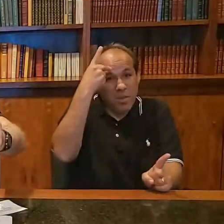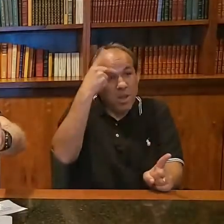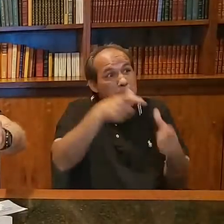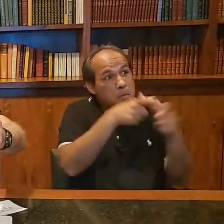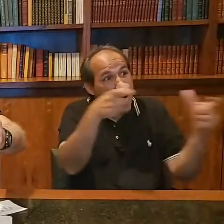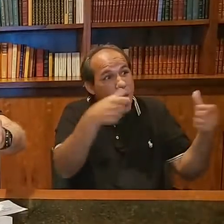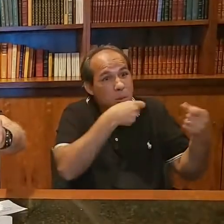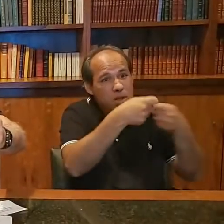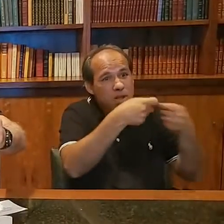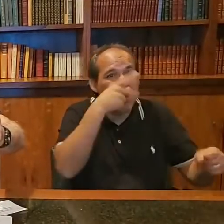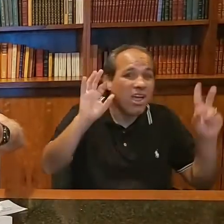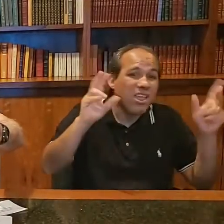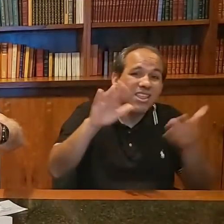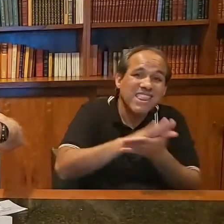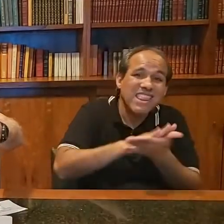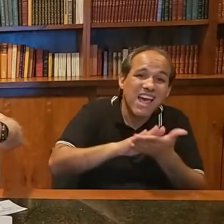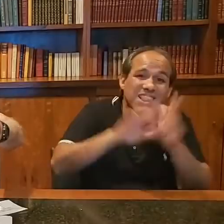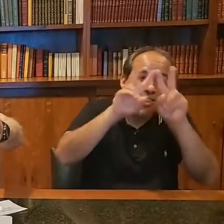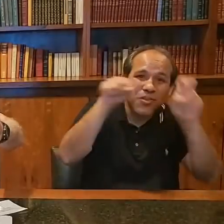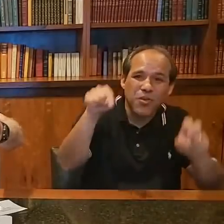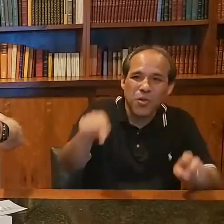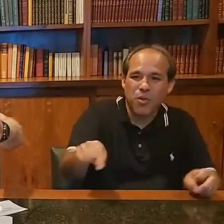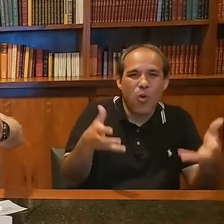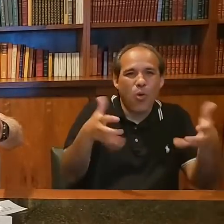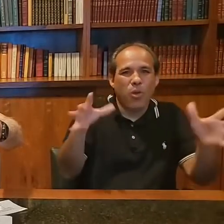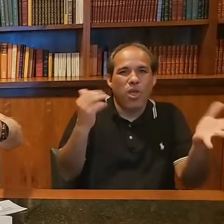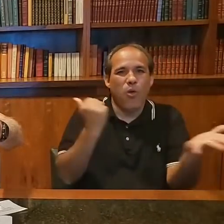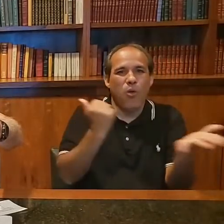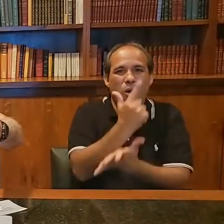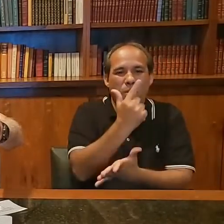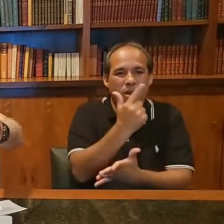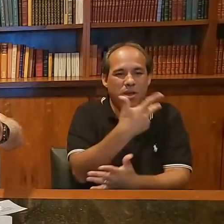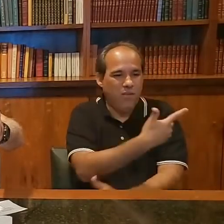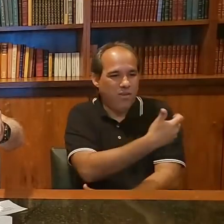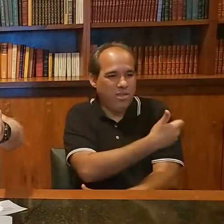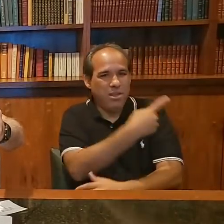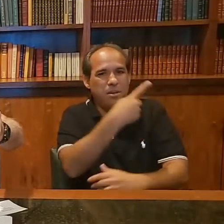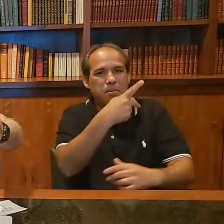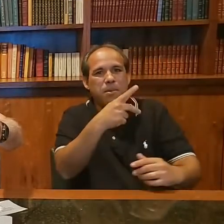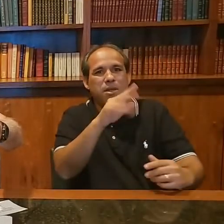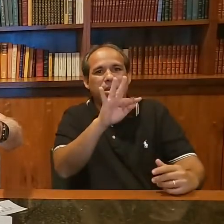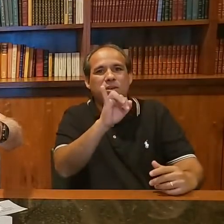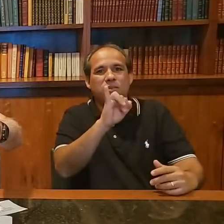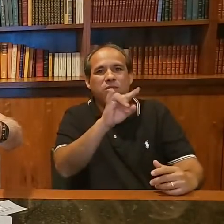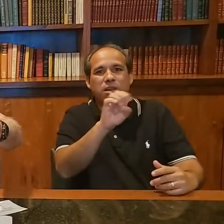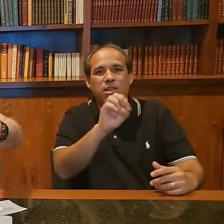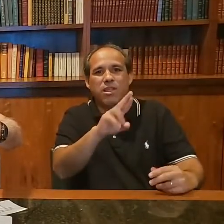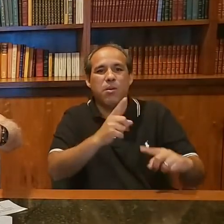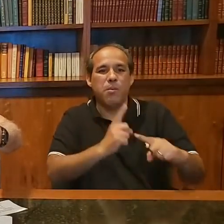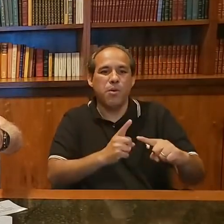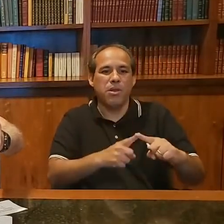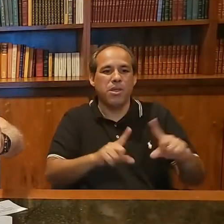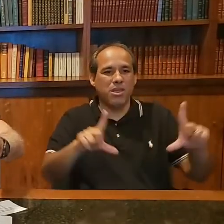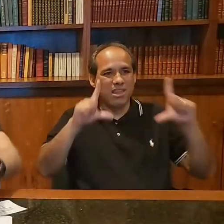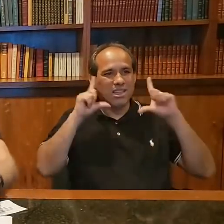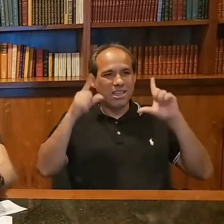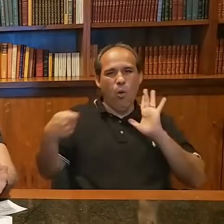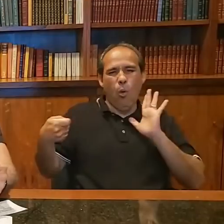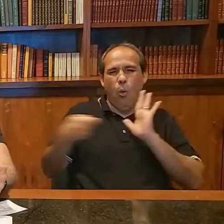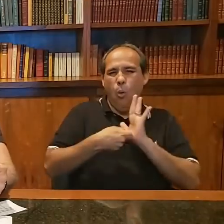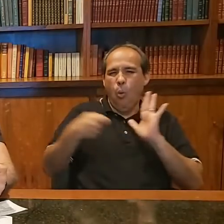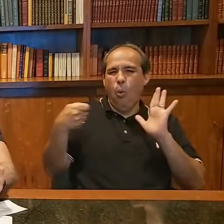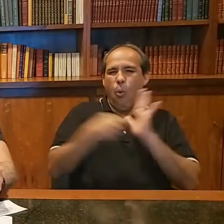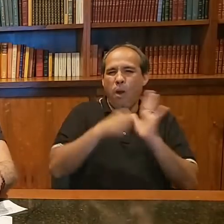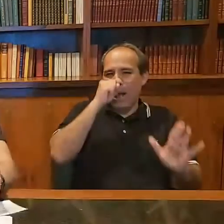assunto, não quis comprar a vacina da Pfizer porque me colocava uma situação muito violenta de exigências.